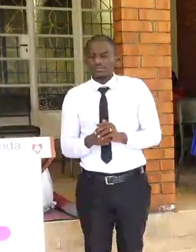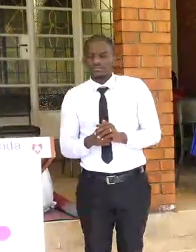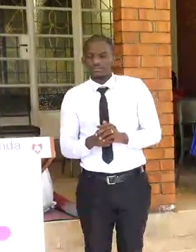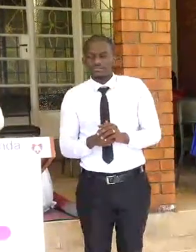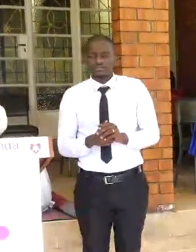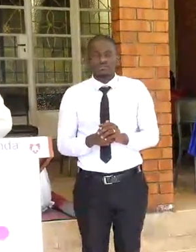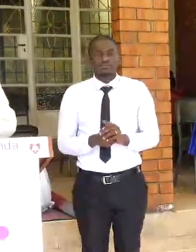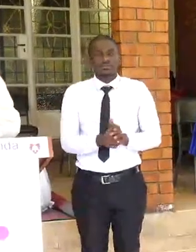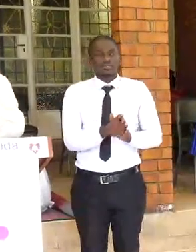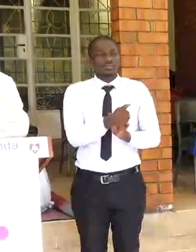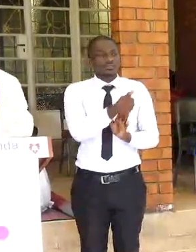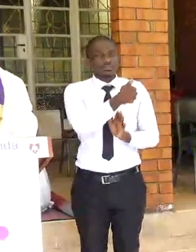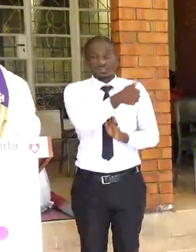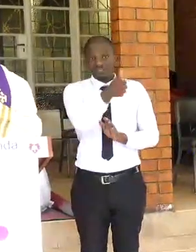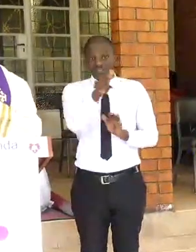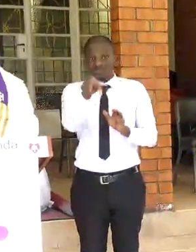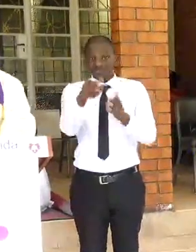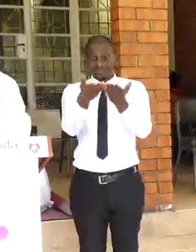kale buli omuwoli